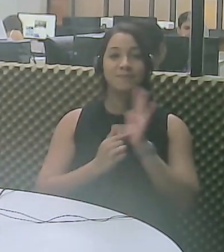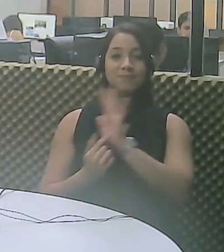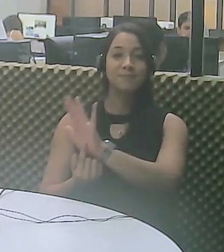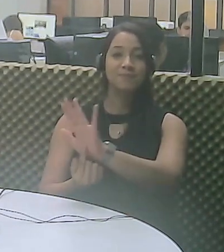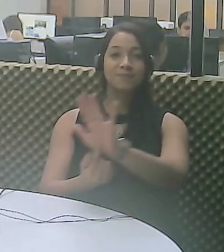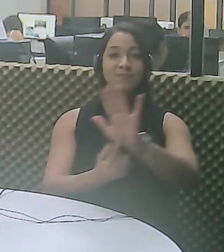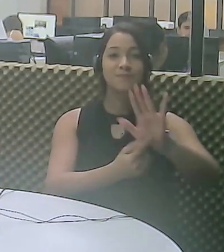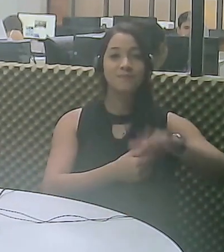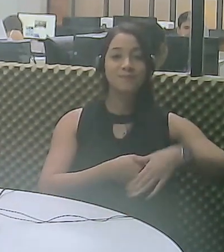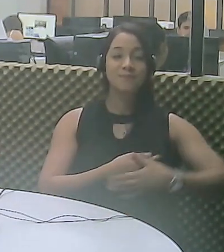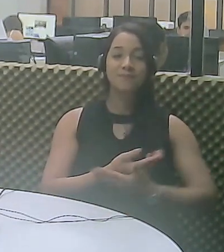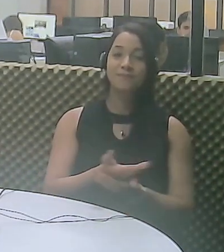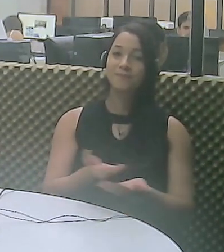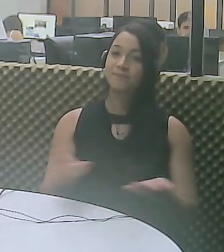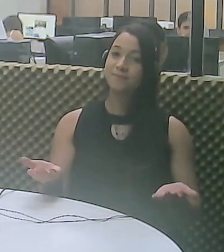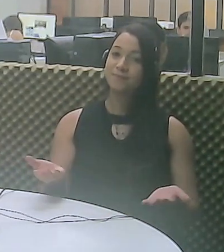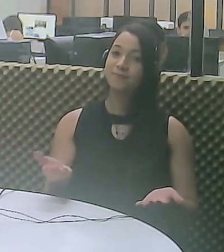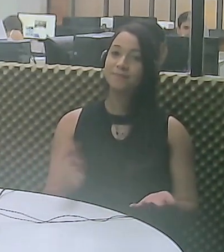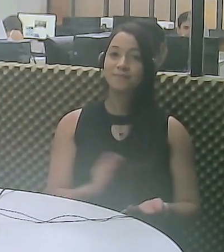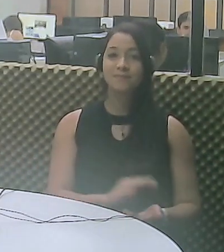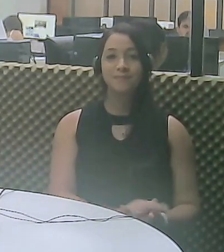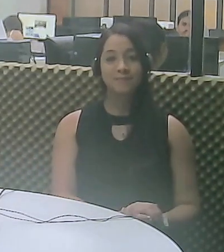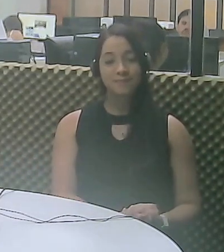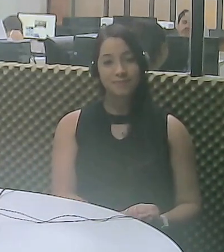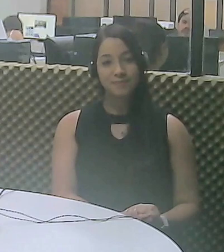Uberlândia no ar pra você.